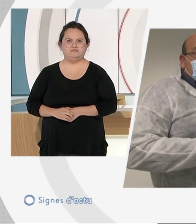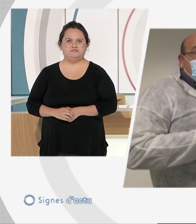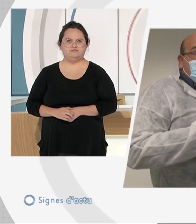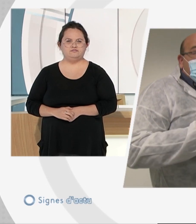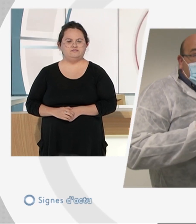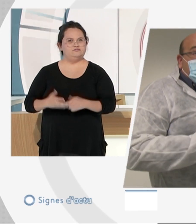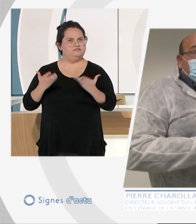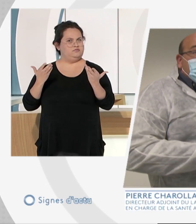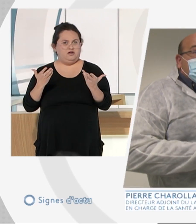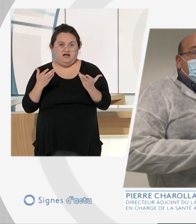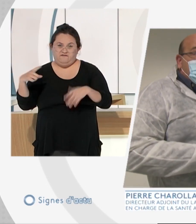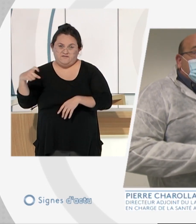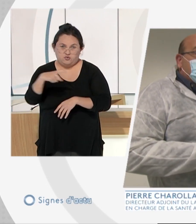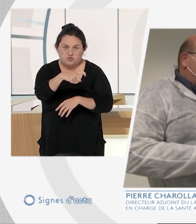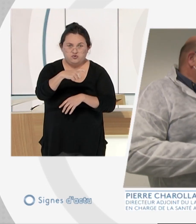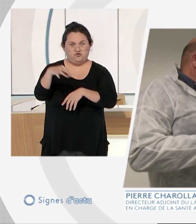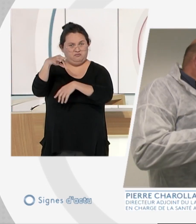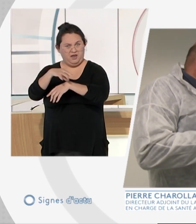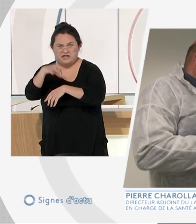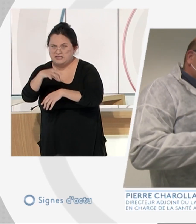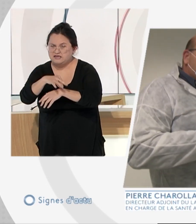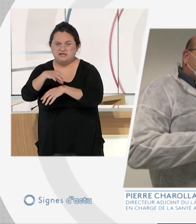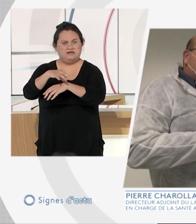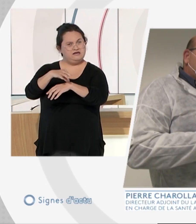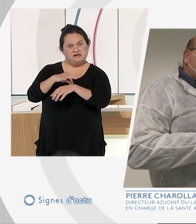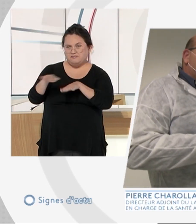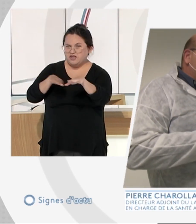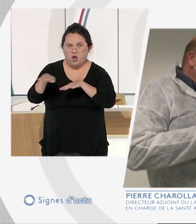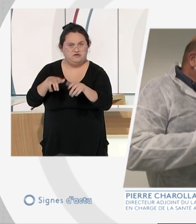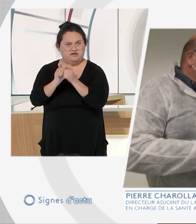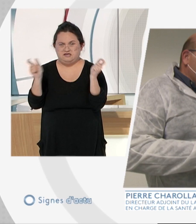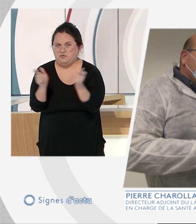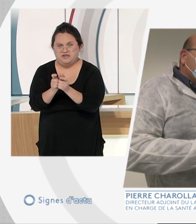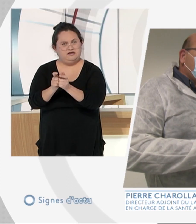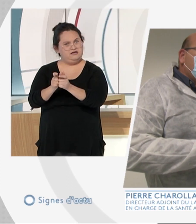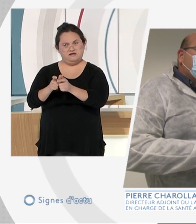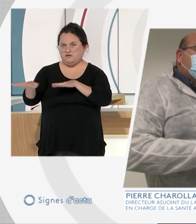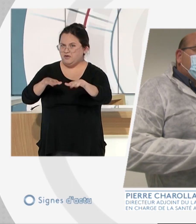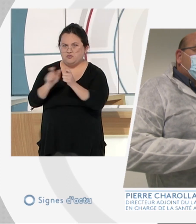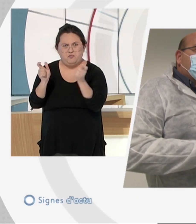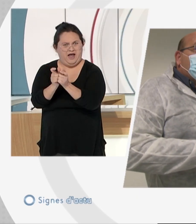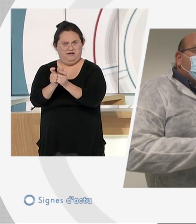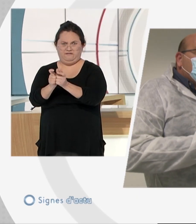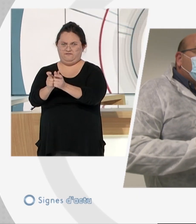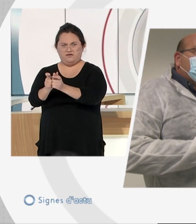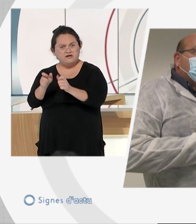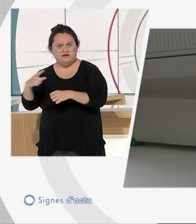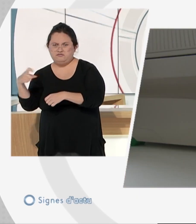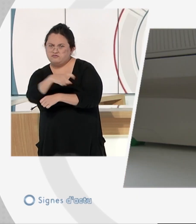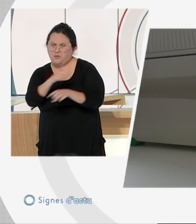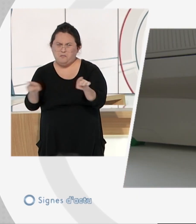Il s'agit des mêmes virus, des mêmes pathologies, des mêmes méthodes de diagnostic, des mêmes méthodes épidémiologiques. Donc tout se